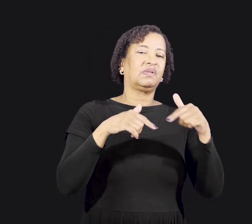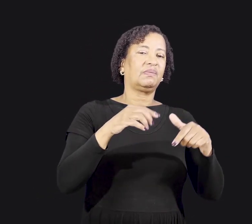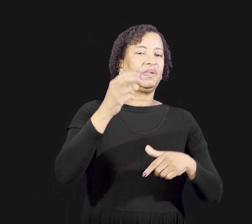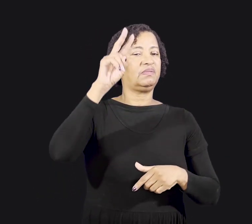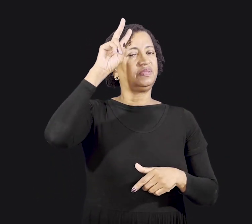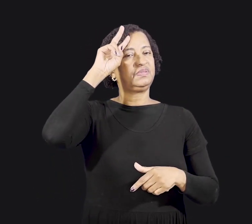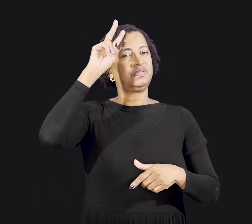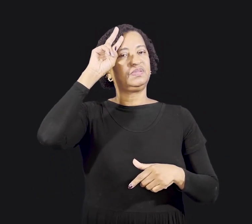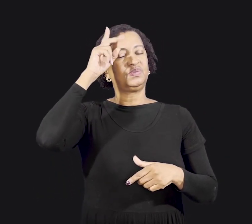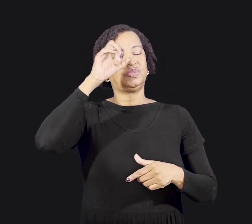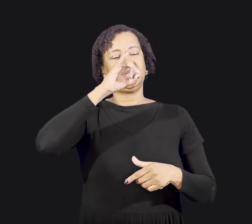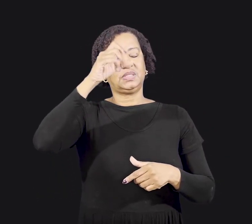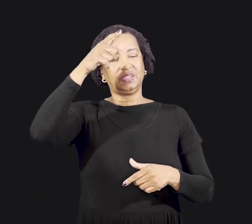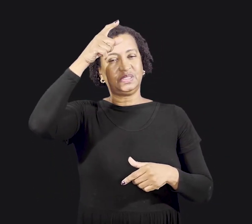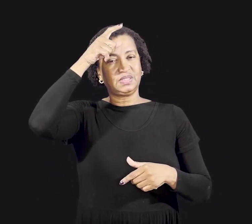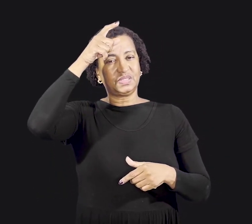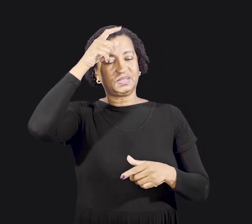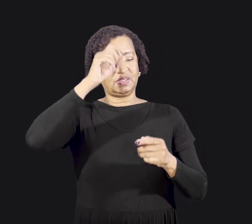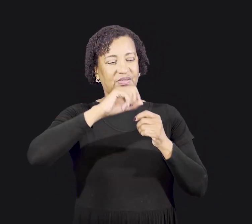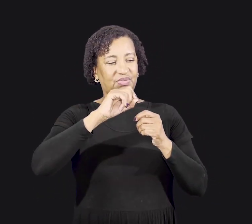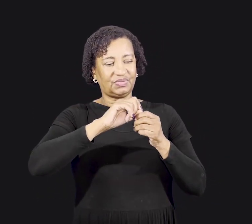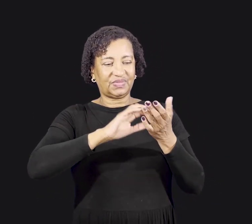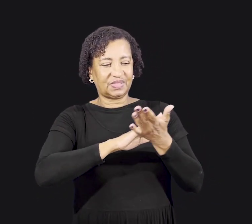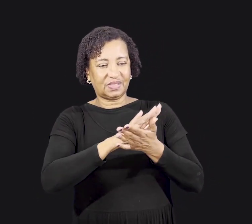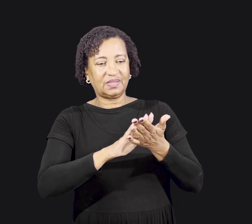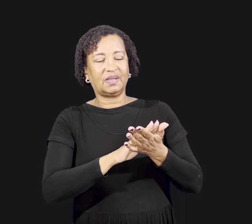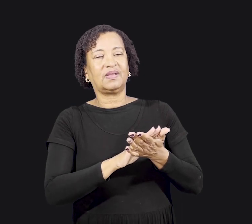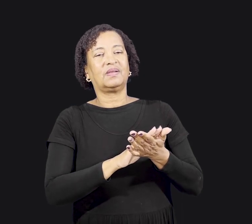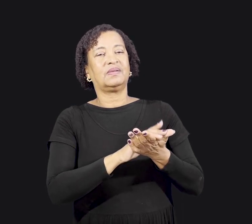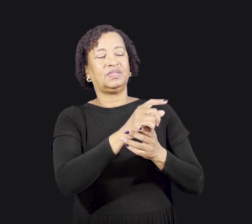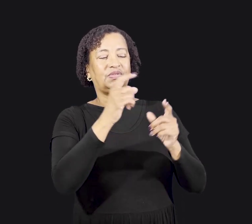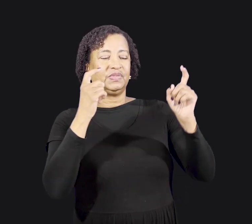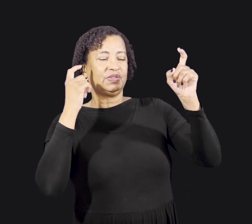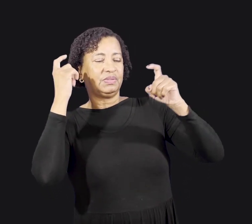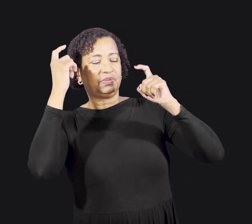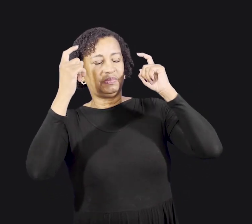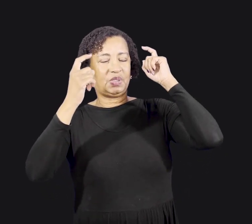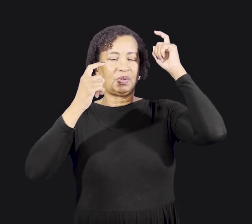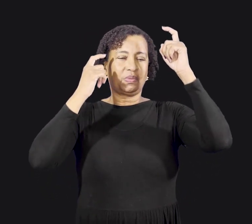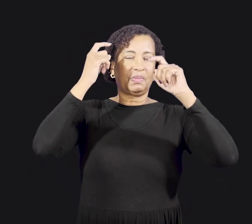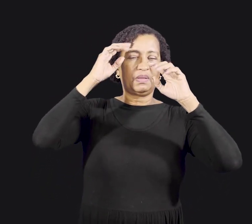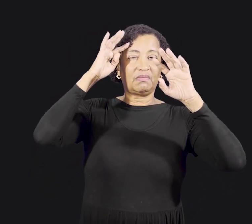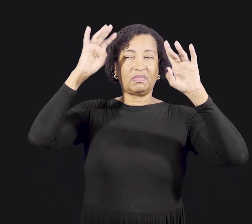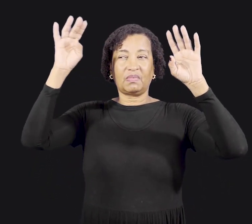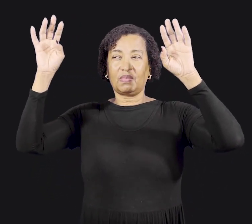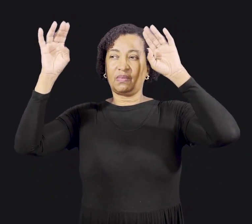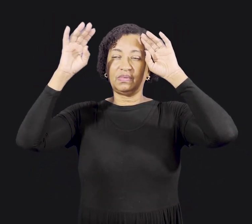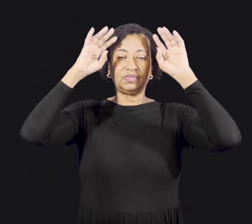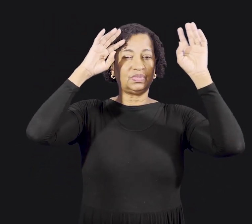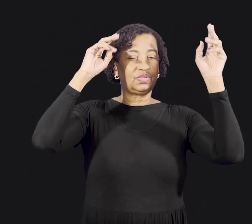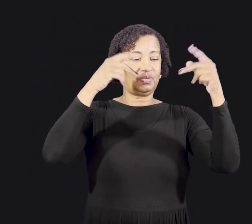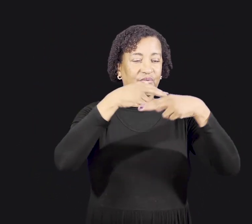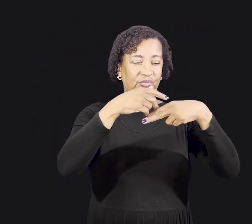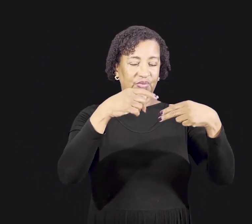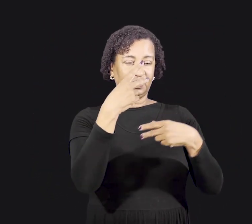segunda-feira. Se Satanás não o fizer ficar preocupado e distraído com seus